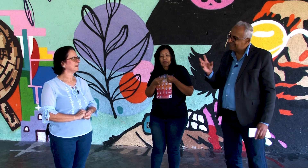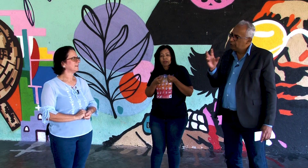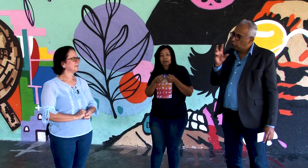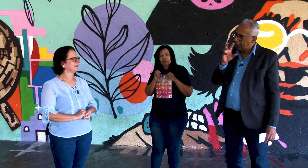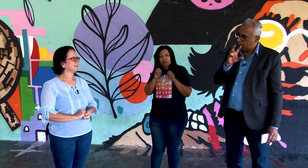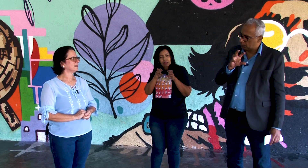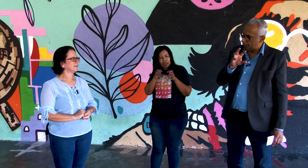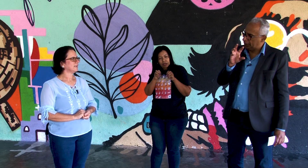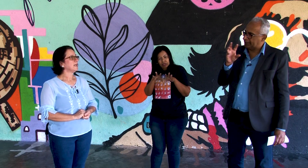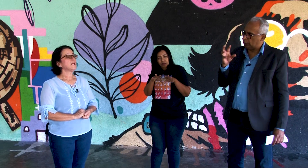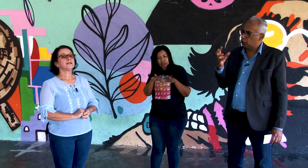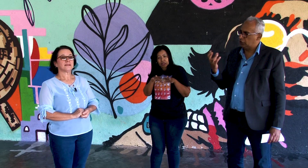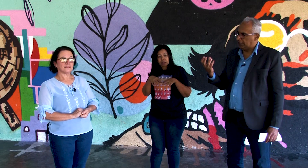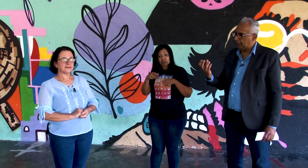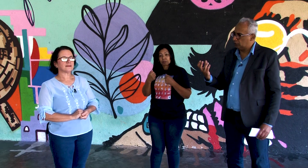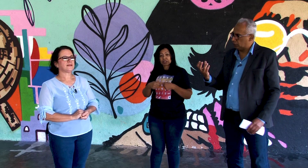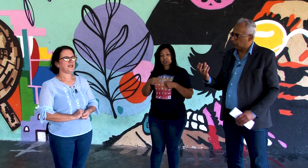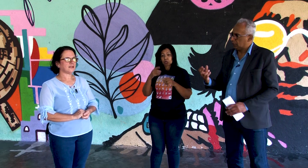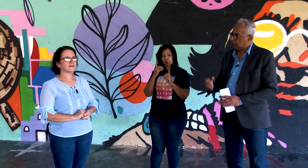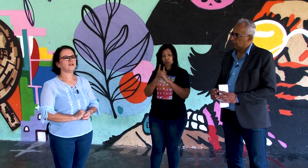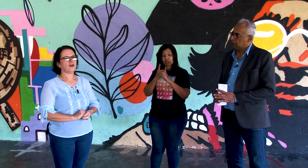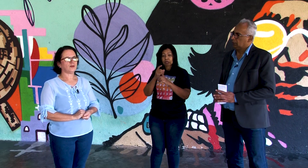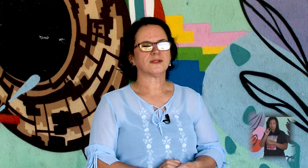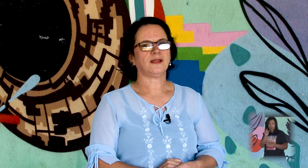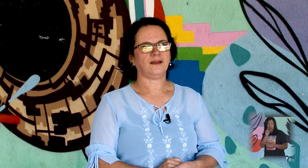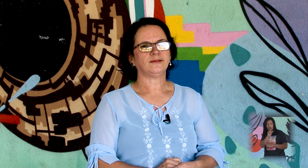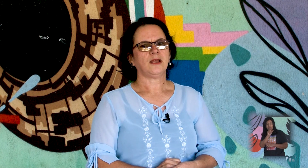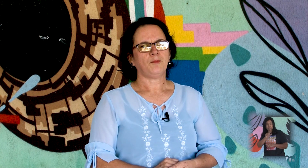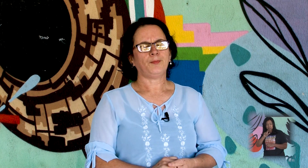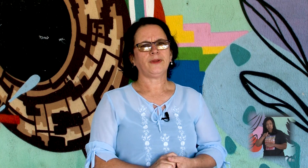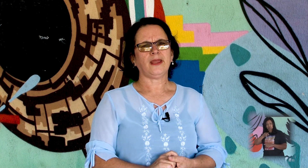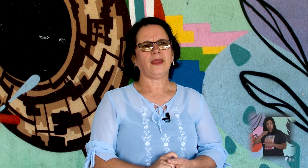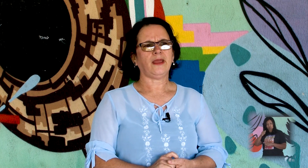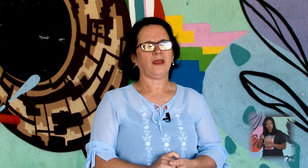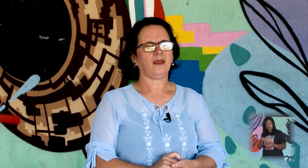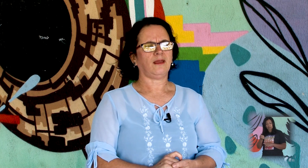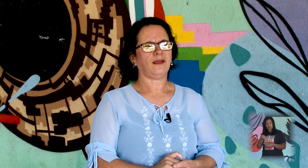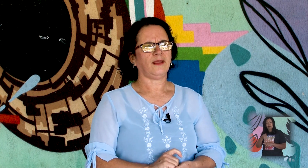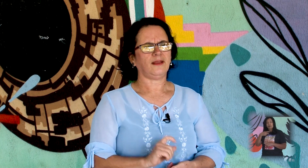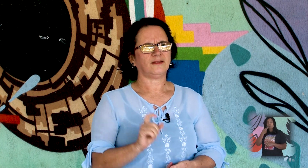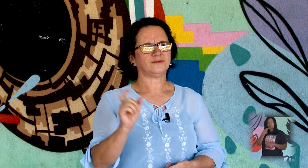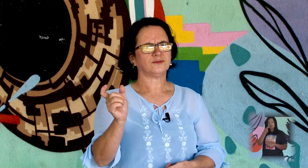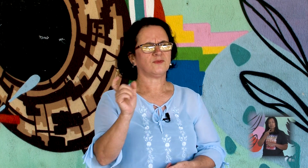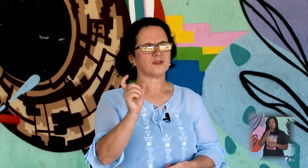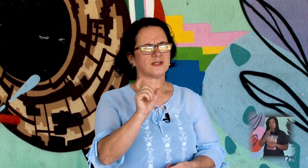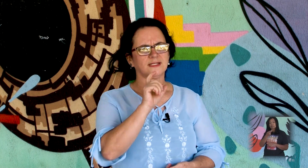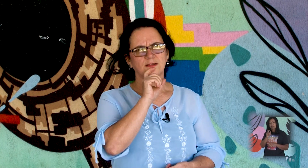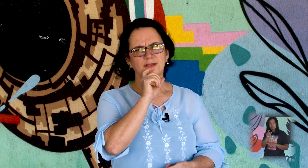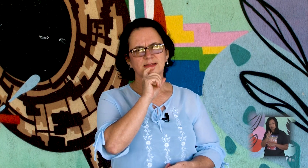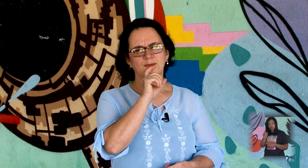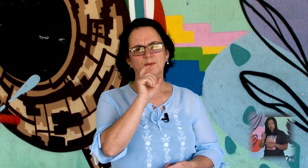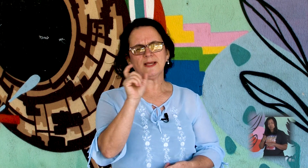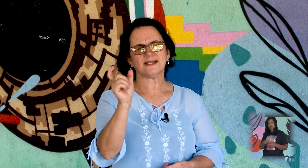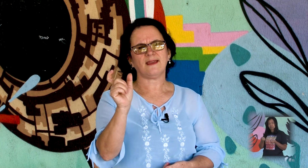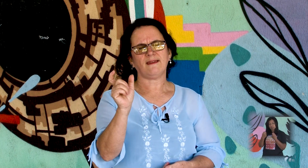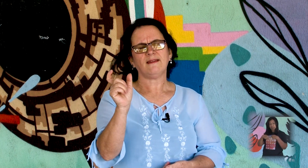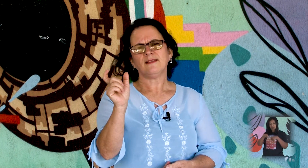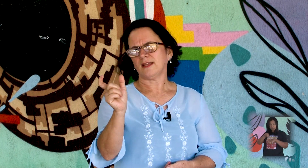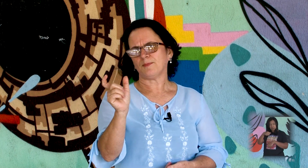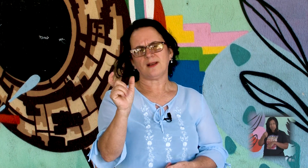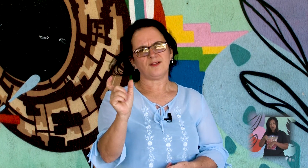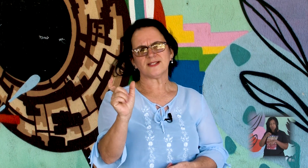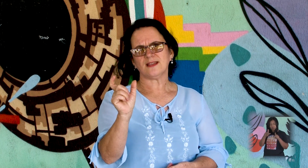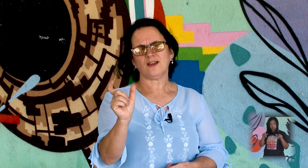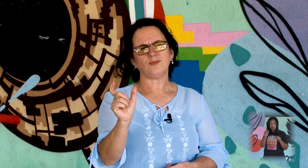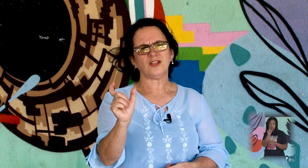pegar sinônimos para poder traduzir, é isso? Sim, sinônimos, Porque, não vou conseguir dar um exemplo, mas